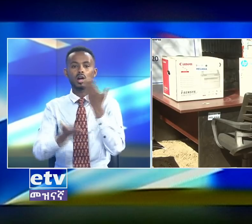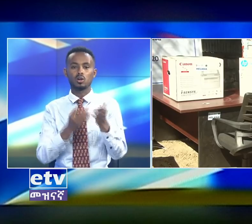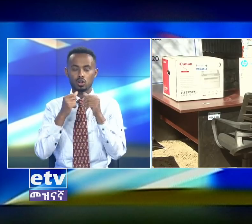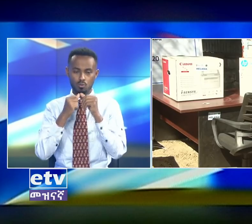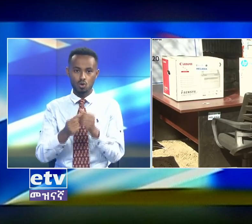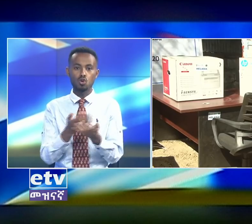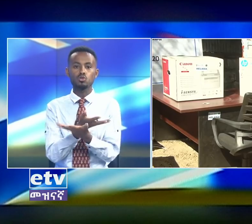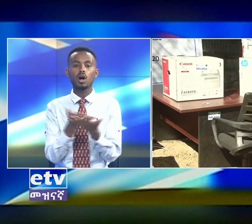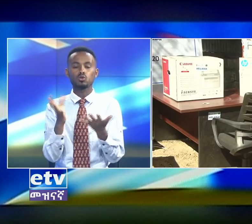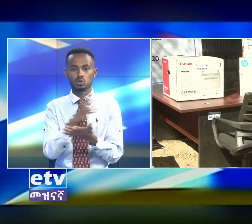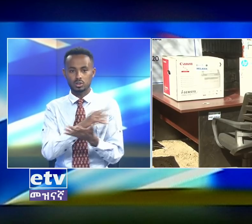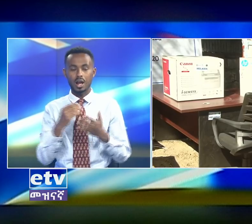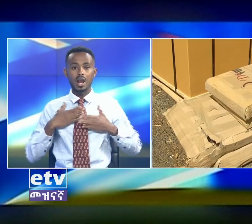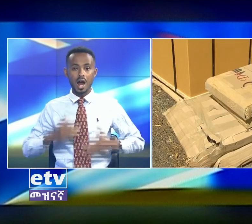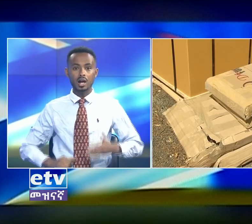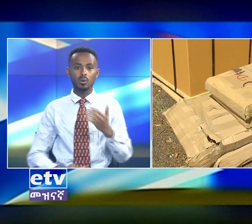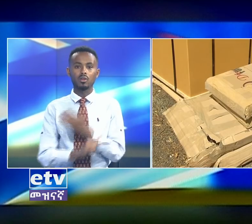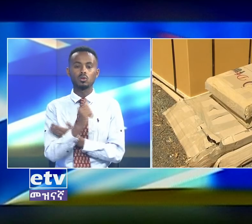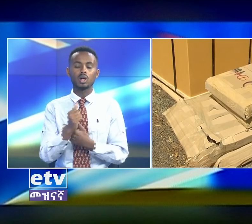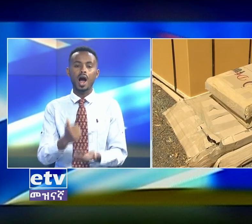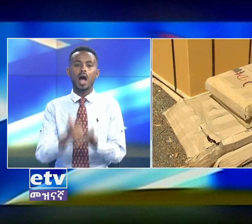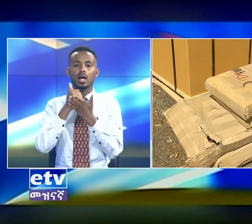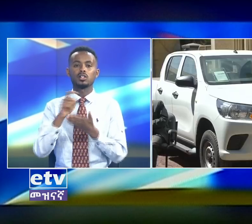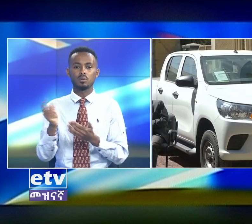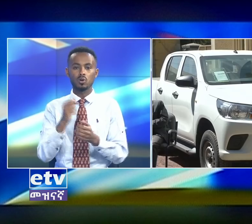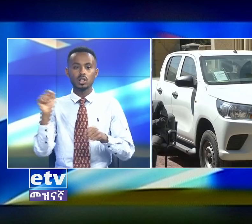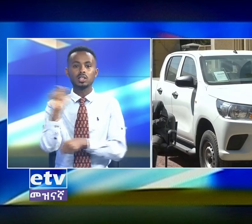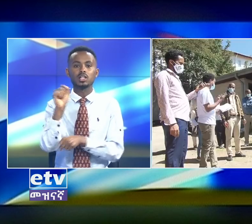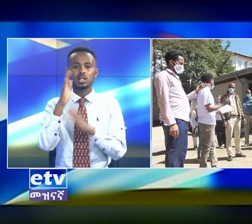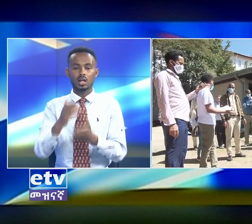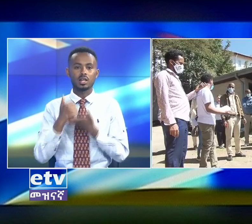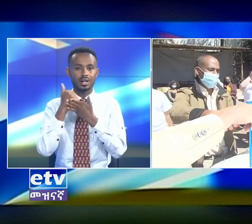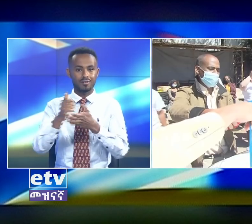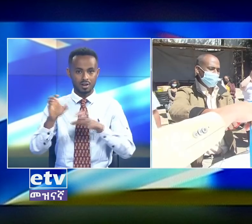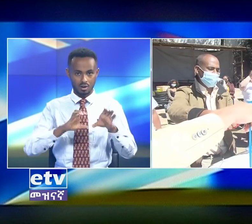የሚውሉ ቁሳቁሶችንና ለአካል ጉዳተኞች አጋዥ የሚሆን ተሽከርካሪ